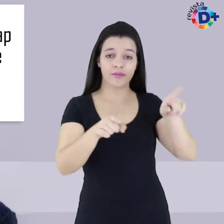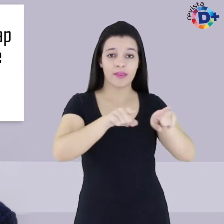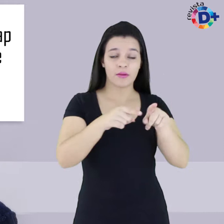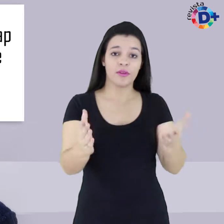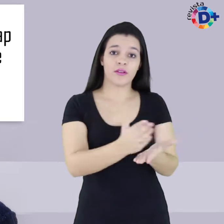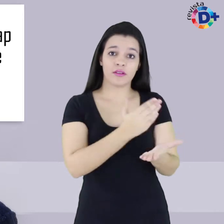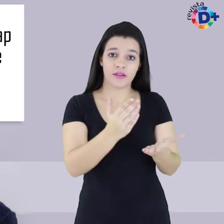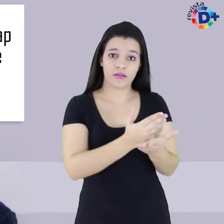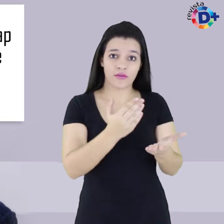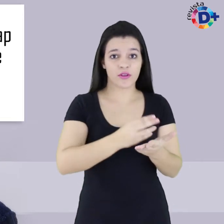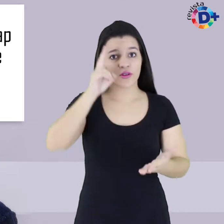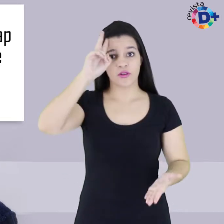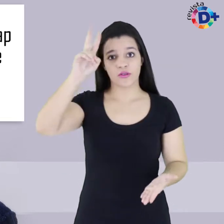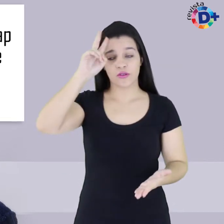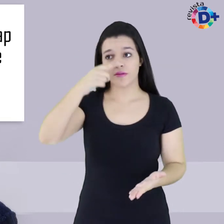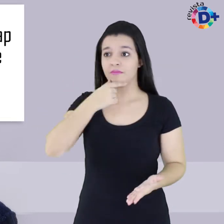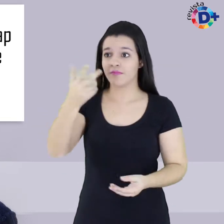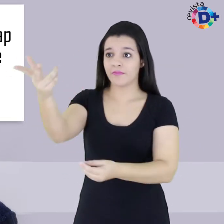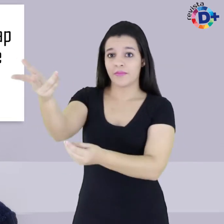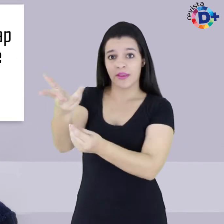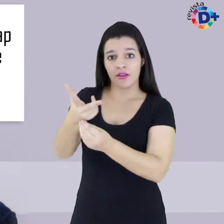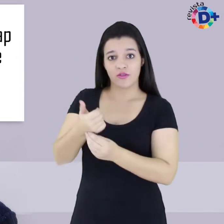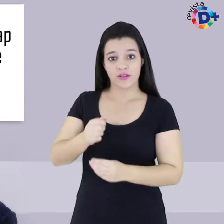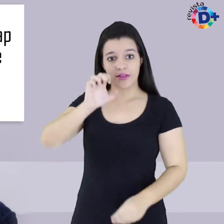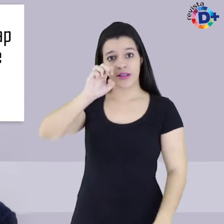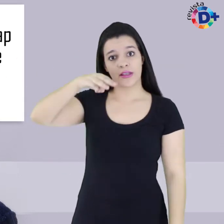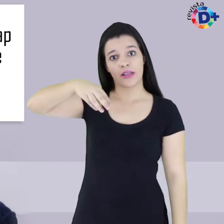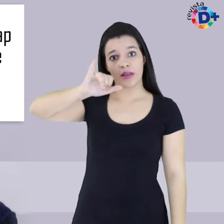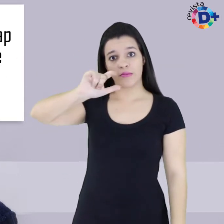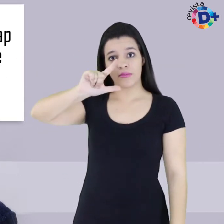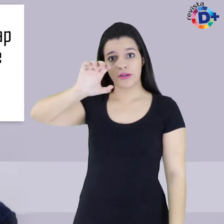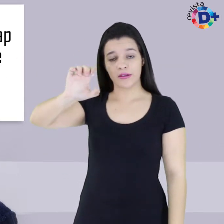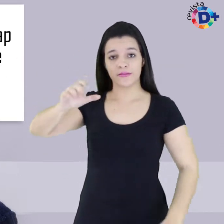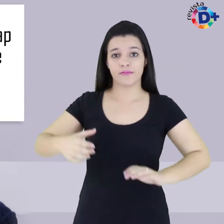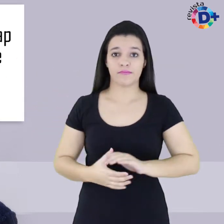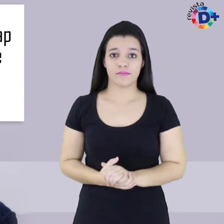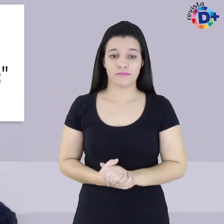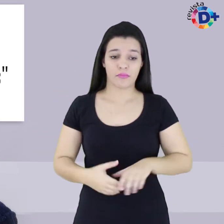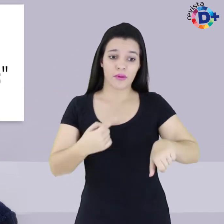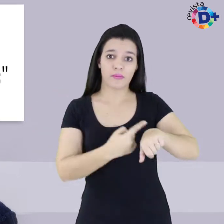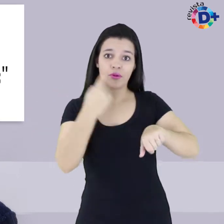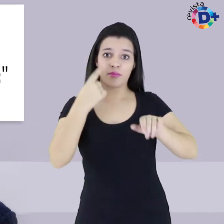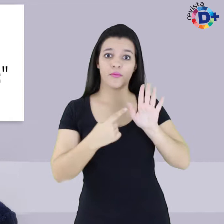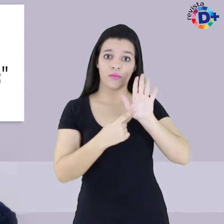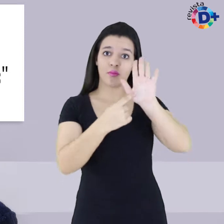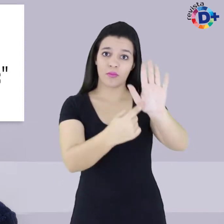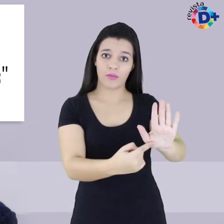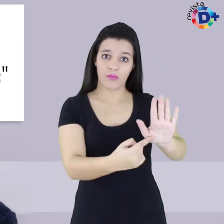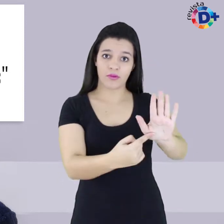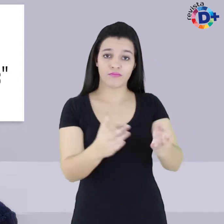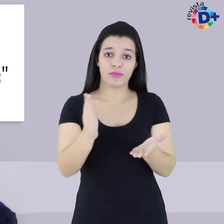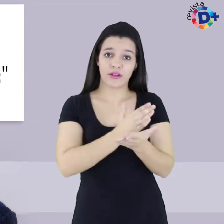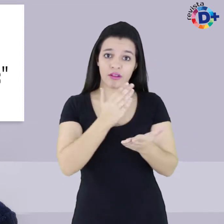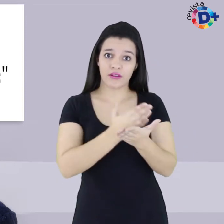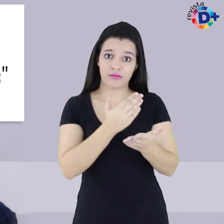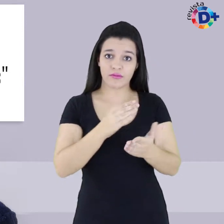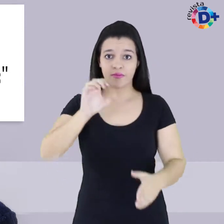Emily Tuckband. O lançamento do livro Emily Tuckband, Senhor de